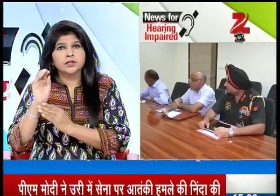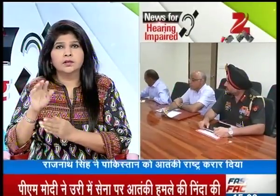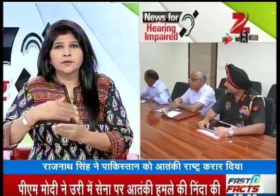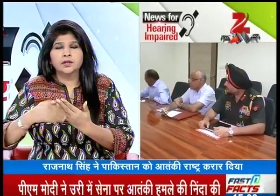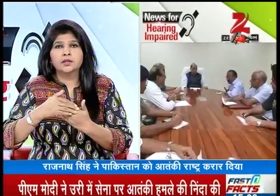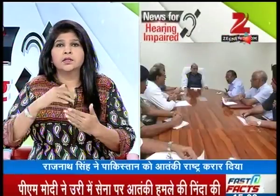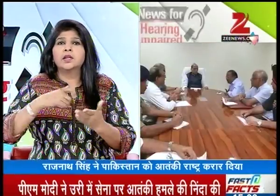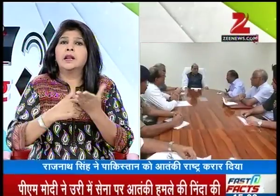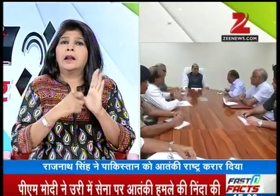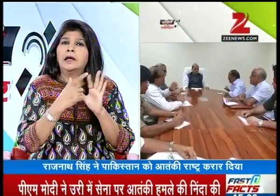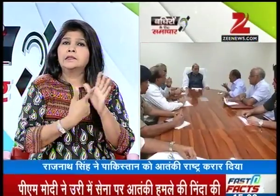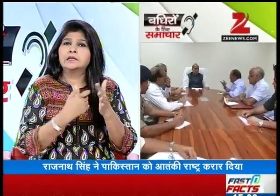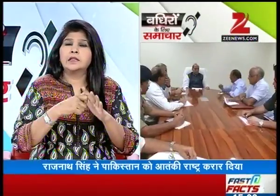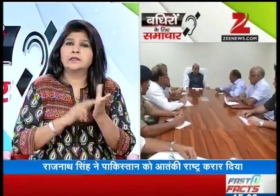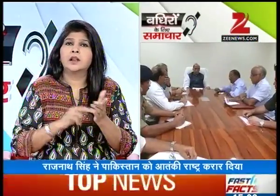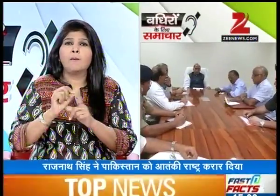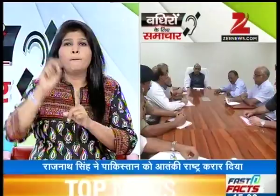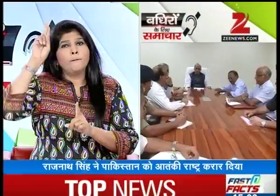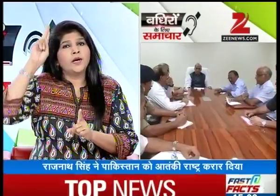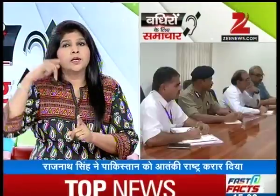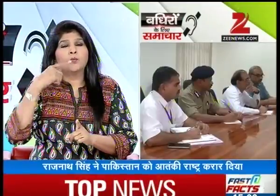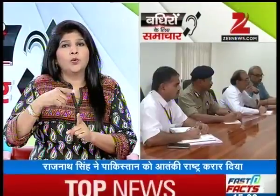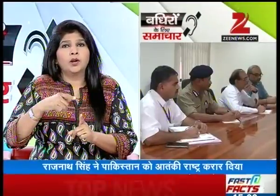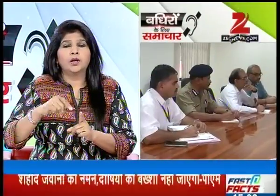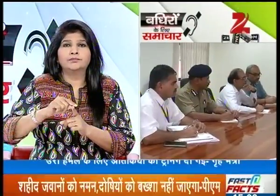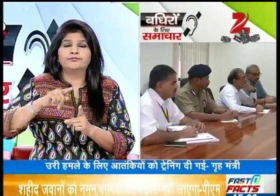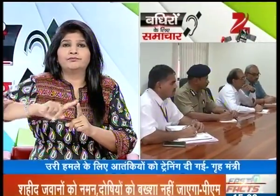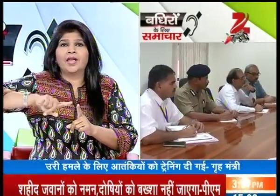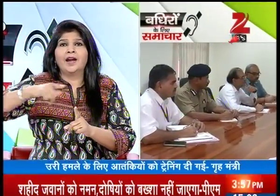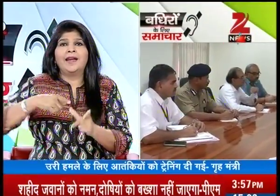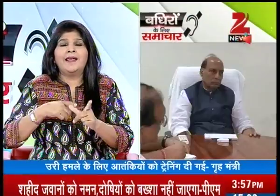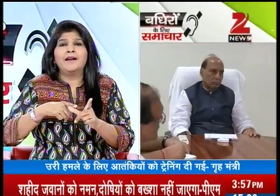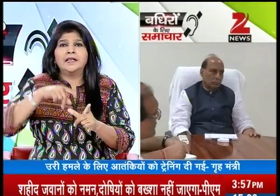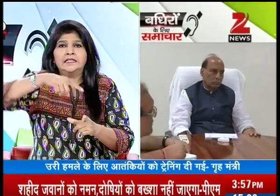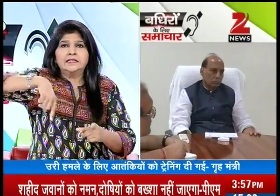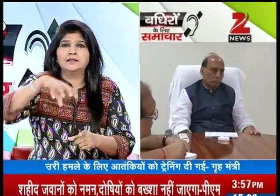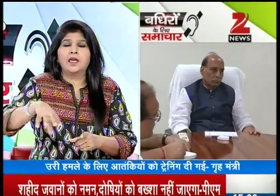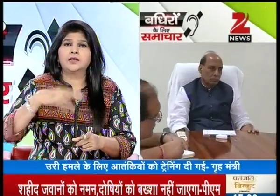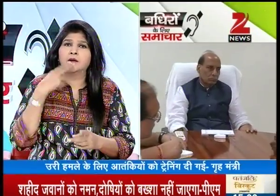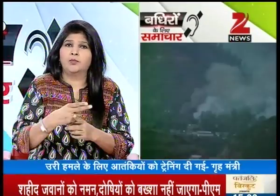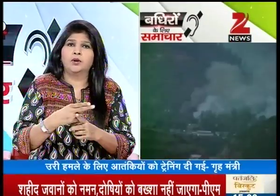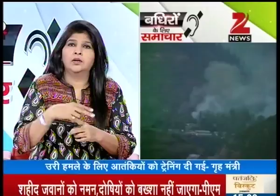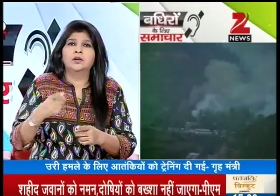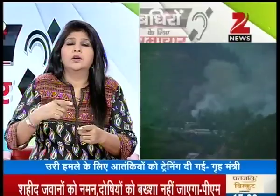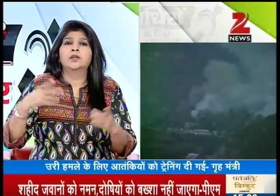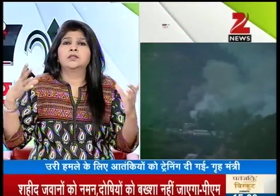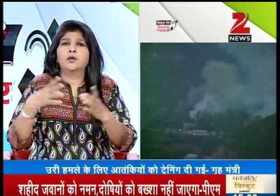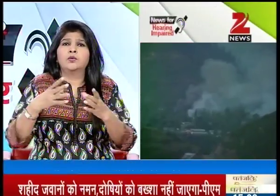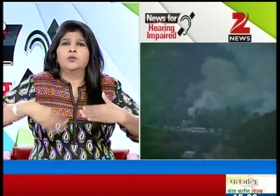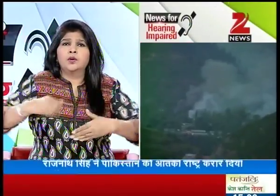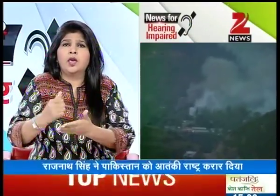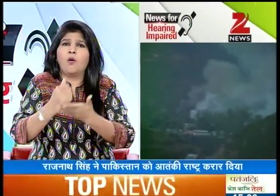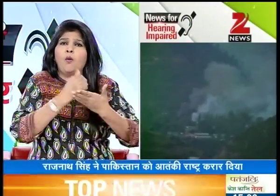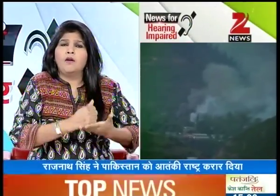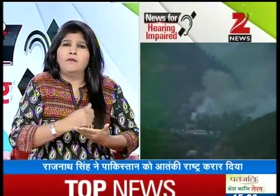दी। राजनाथ सिंह ने पाकिस्तान को आतंकवादी राष्ट्र करार दिया है और आतंकी गुटों की मदद के लिए पाकिस्तान